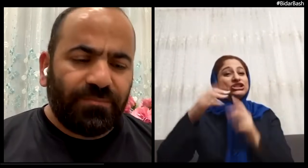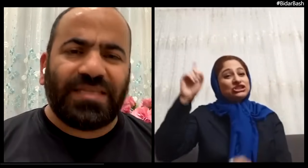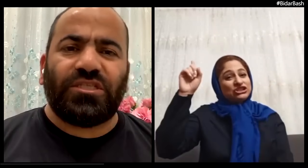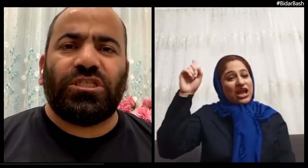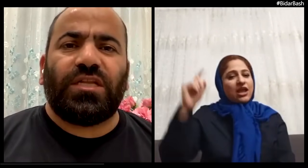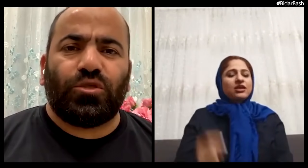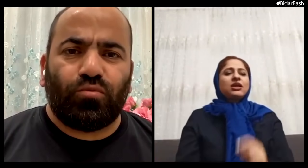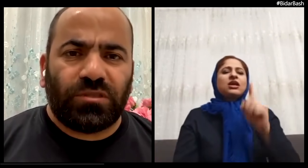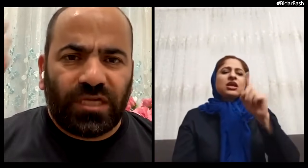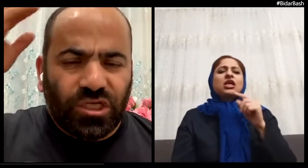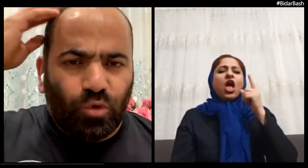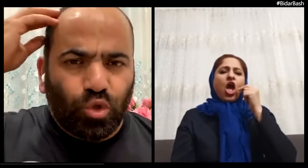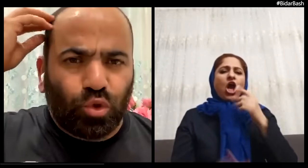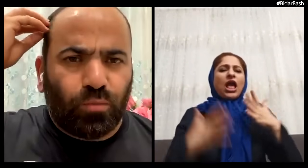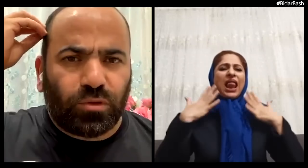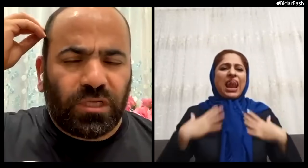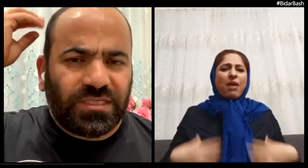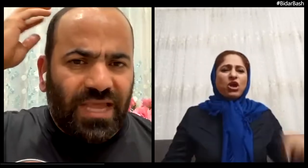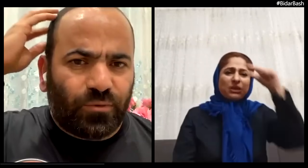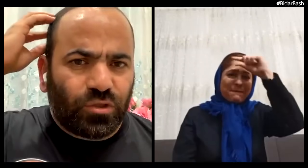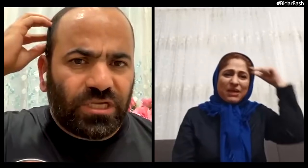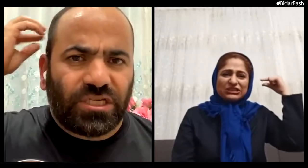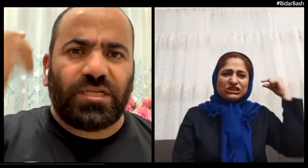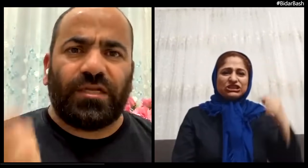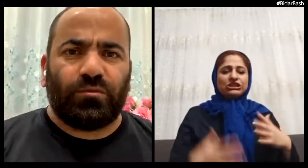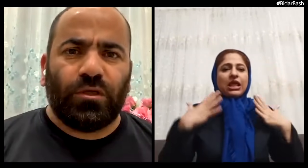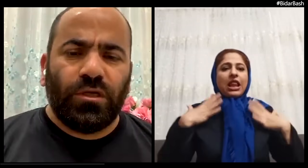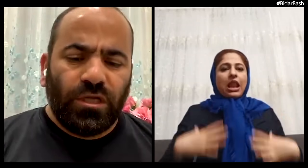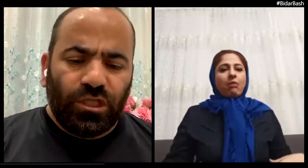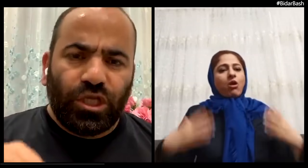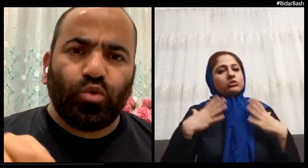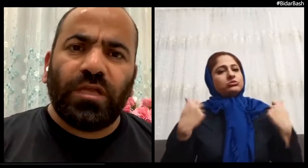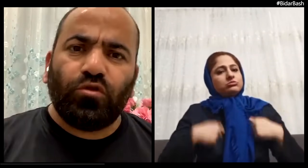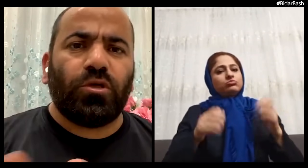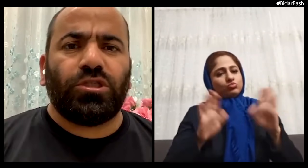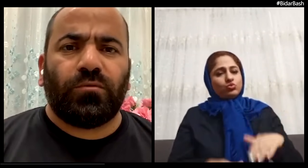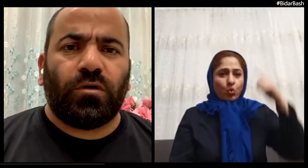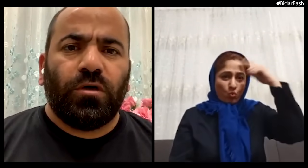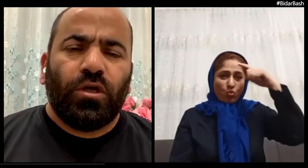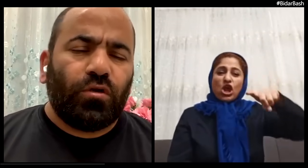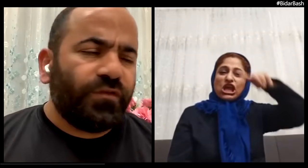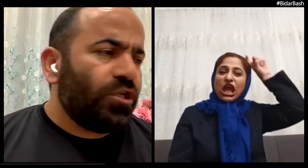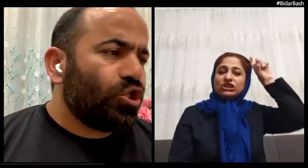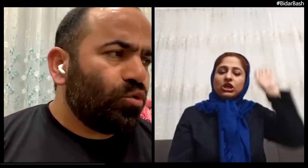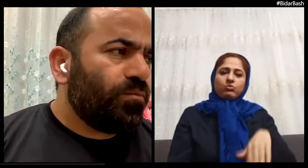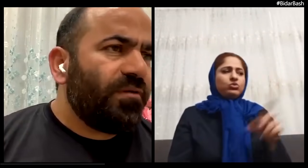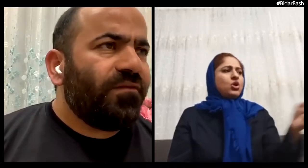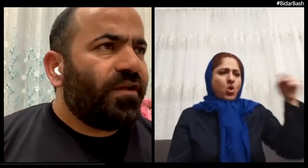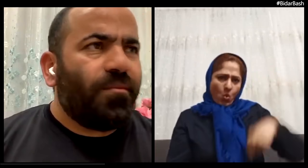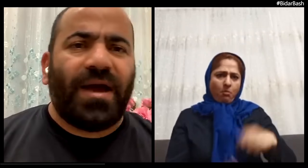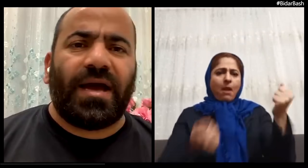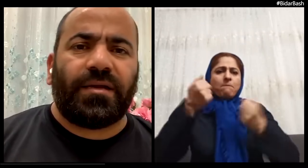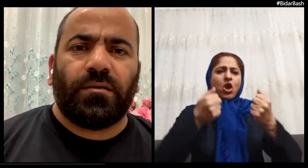لباس بسیجی تنش بود، سرش هم موهاش کوتاه بود، این سربازا کچل کرده بود، نشوندن تو ماشین ما، گفتن ایشون رو